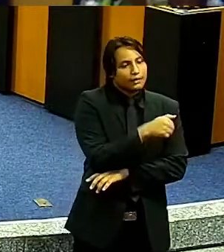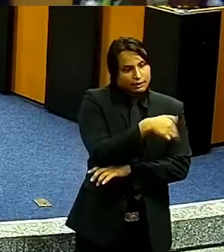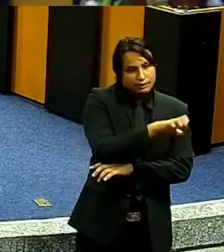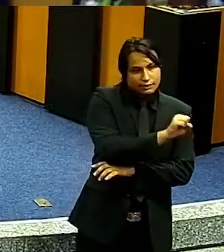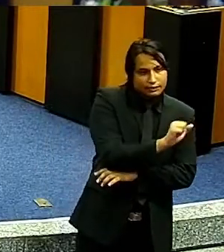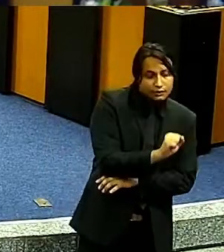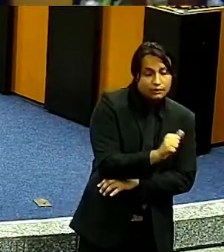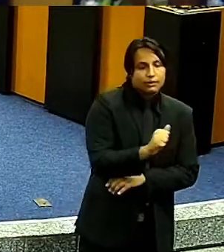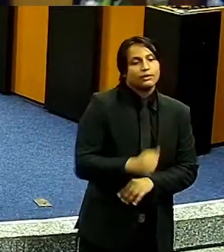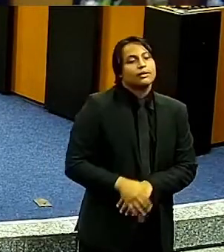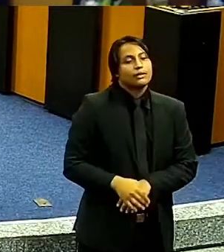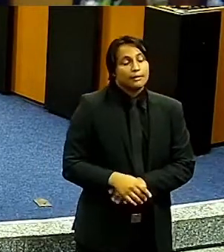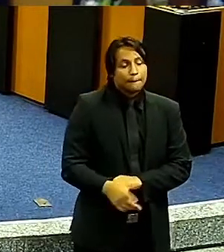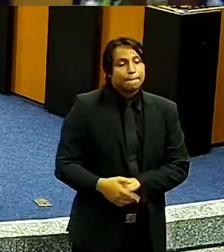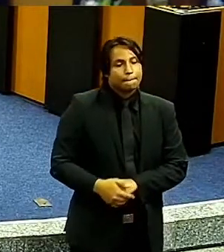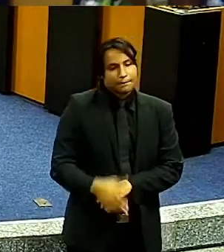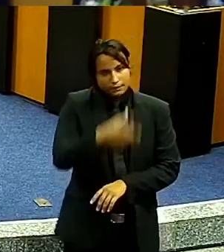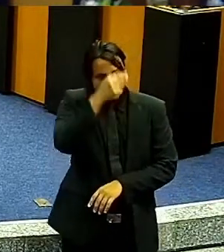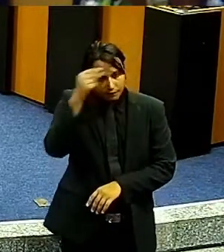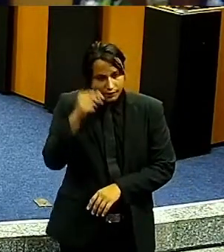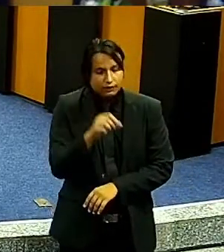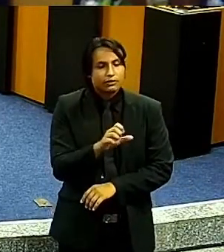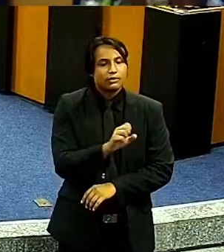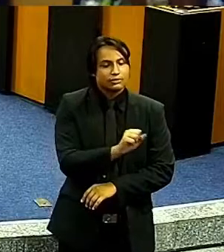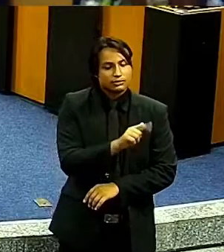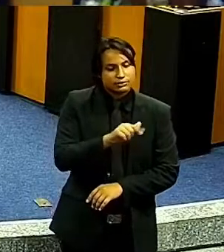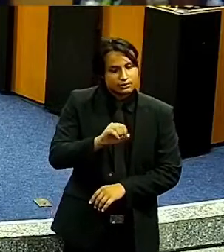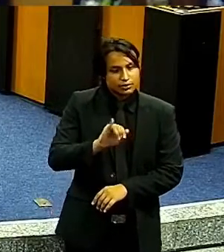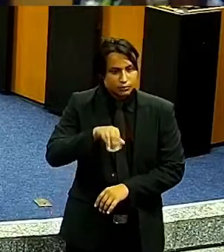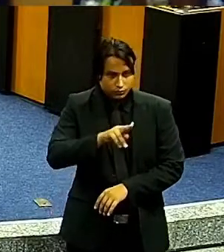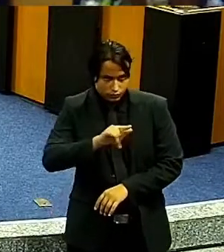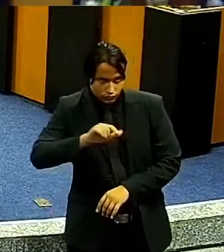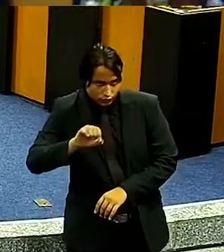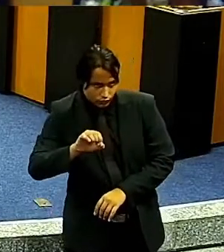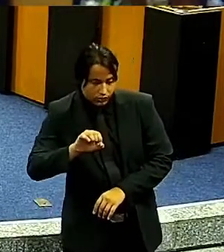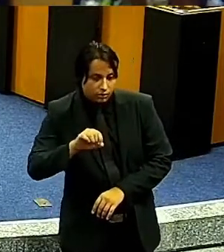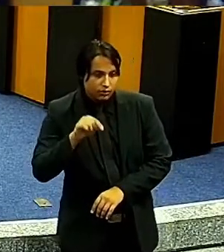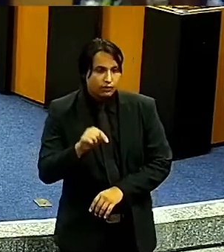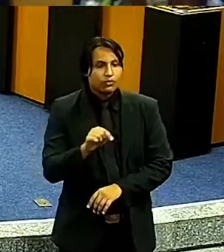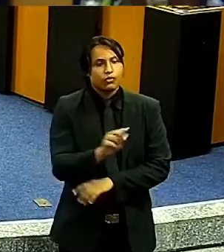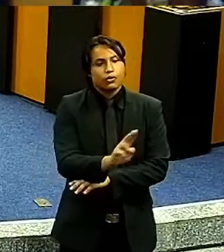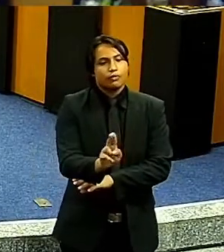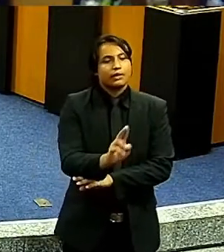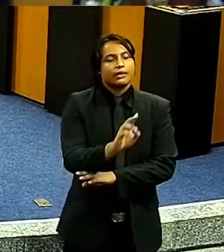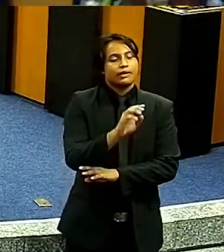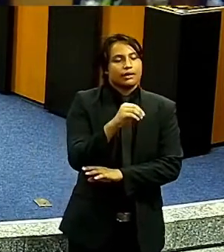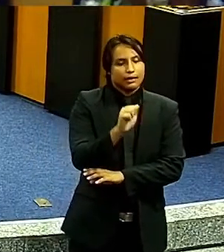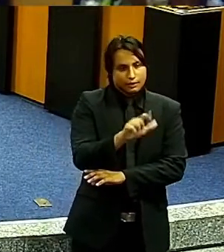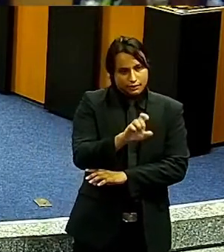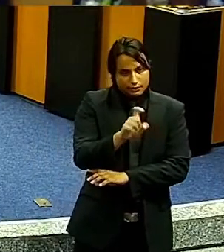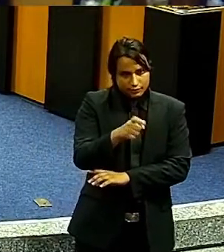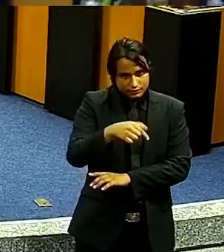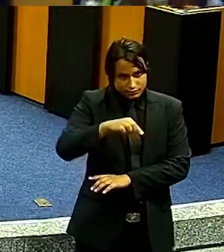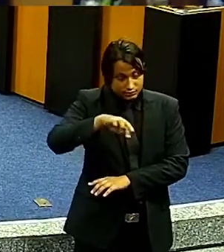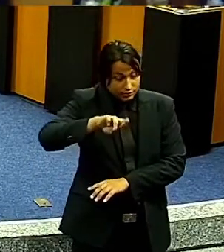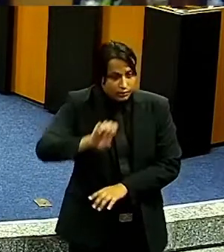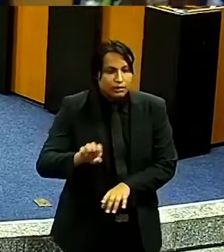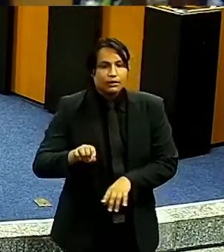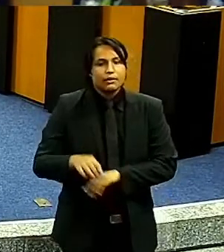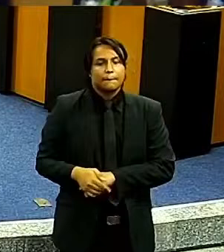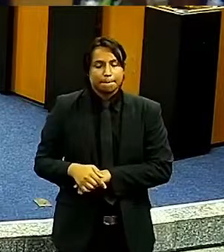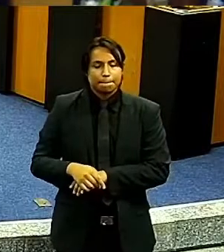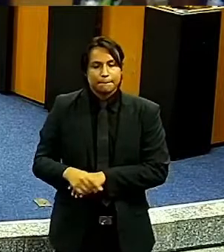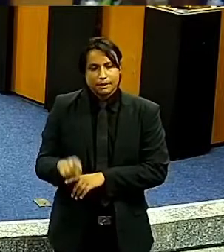prefeito de São João dos Patos Alexandre Magno vice-prefeito de Nova York a vice-prefeita Eva